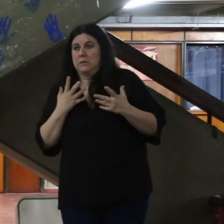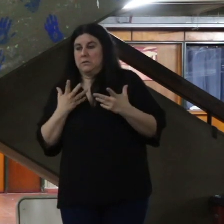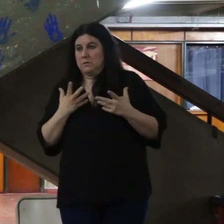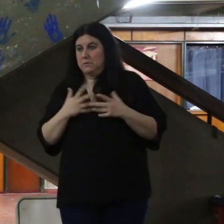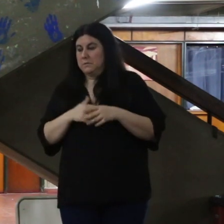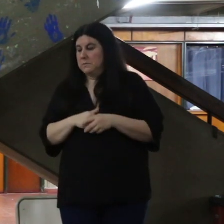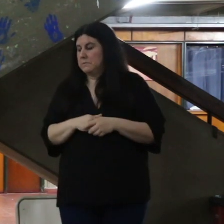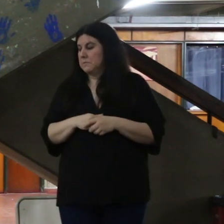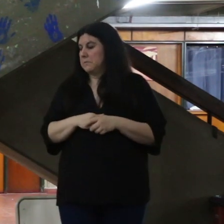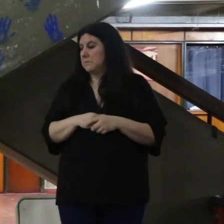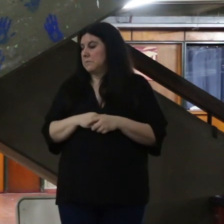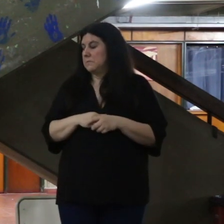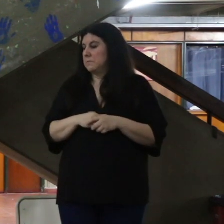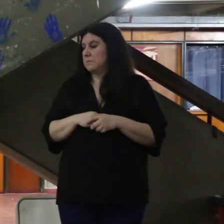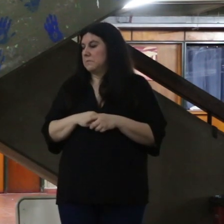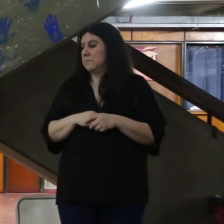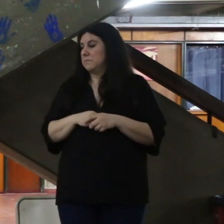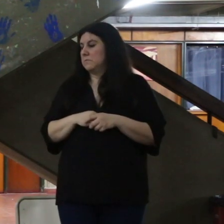Y,